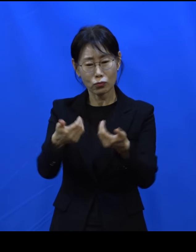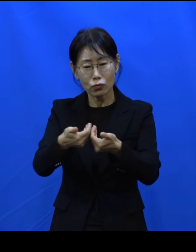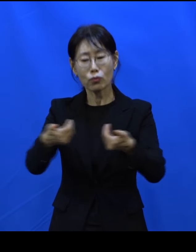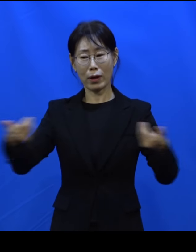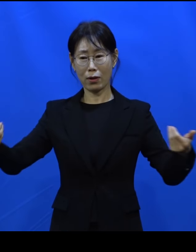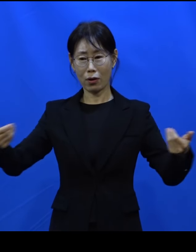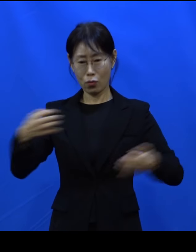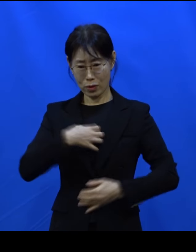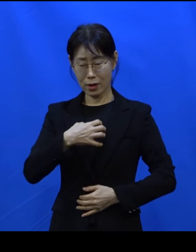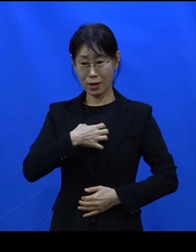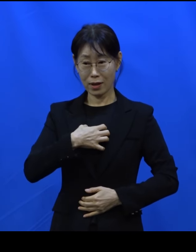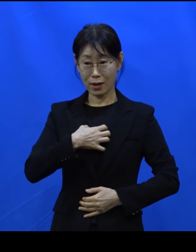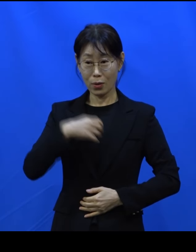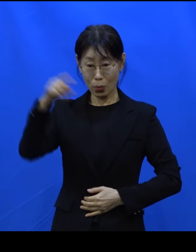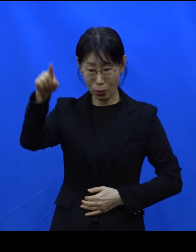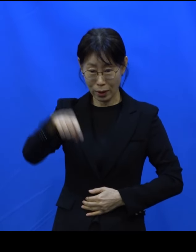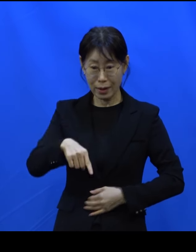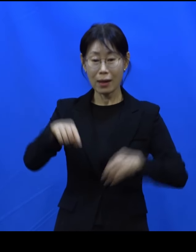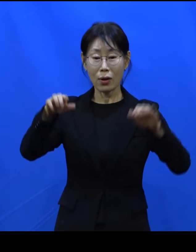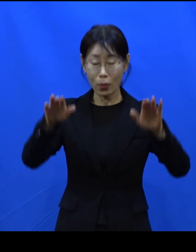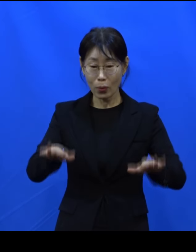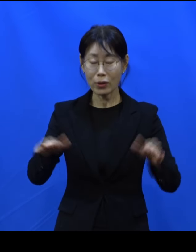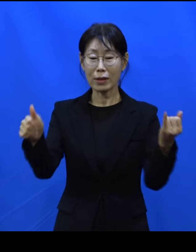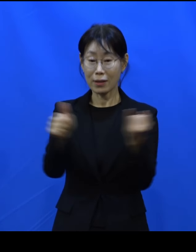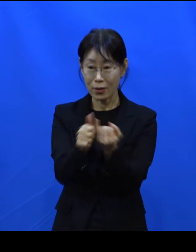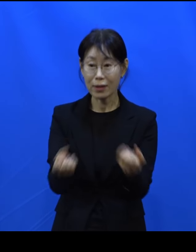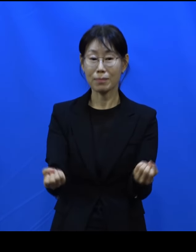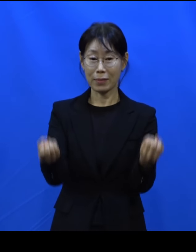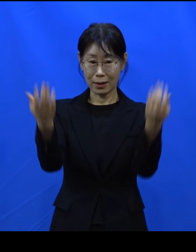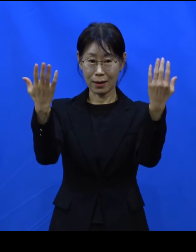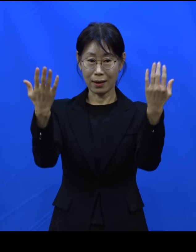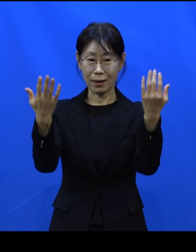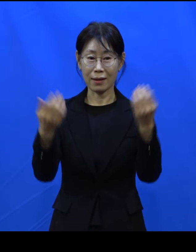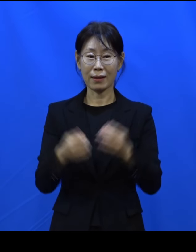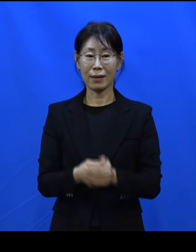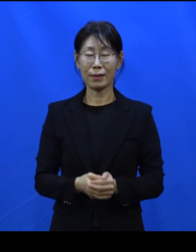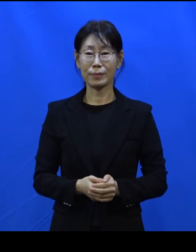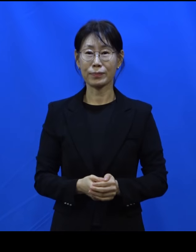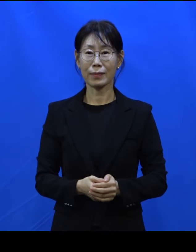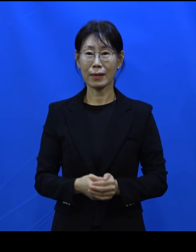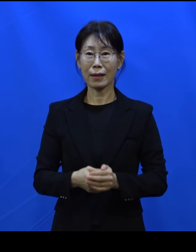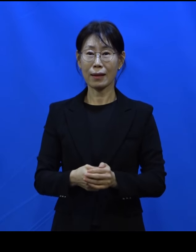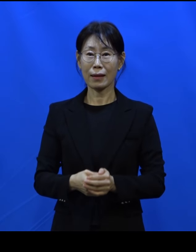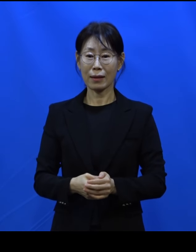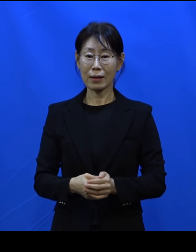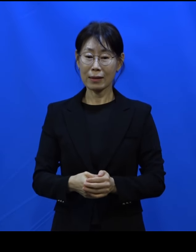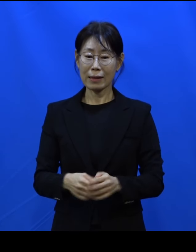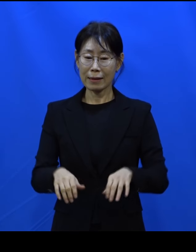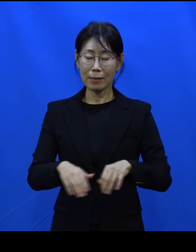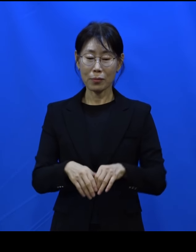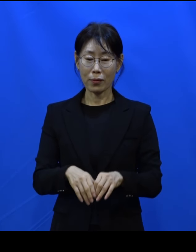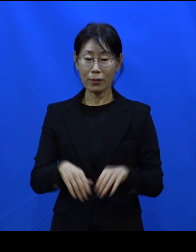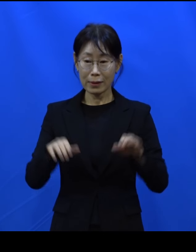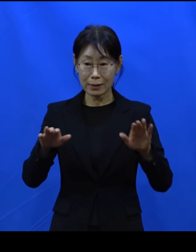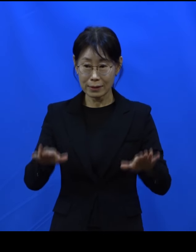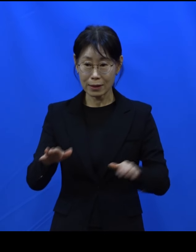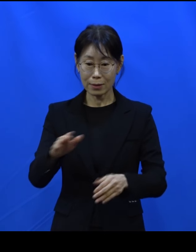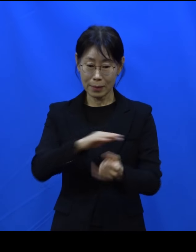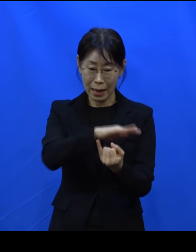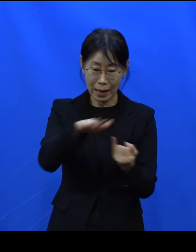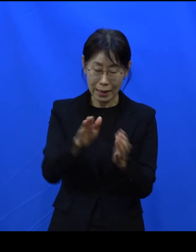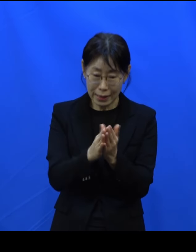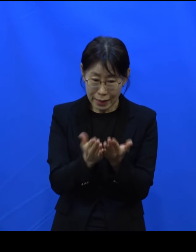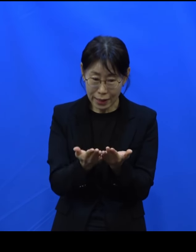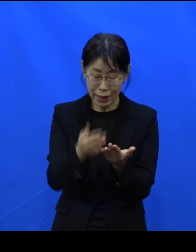것. 이게 이제 사실 성경 전반에 있는 내용이에요. 그죠? 창세기에서 하나님과 우리와